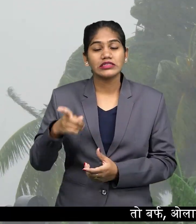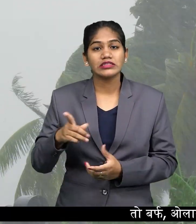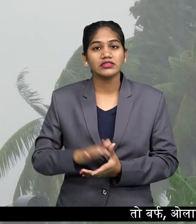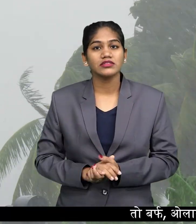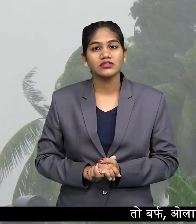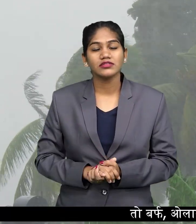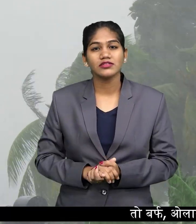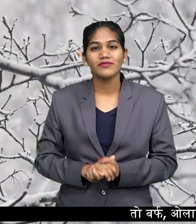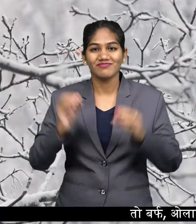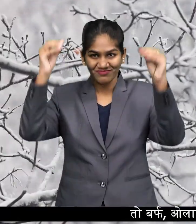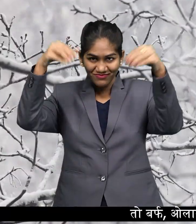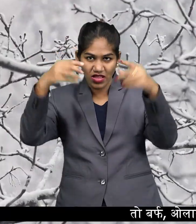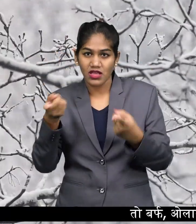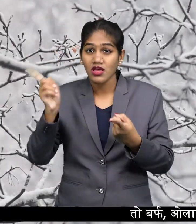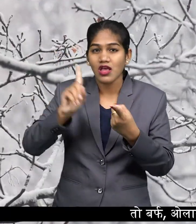तो बर्फ,